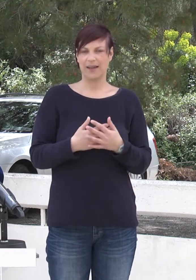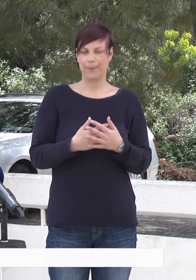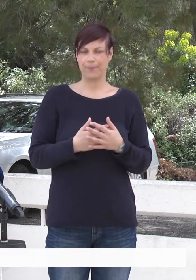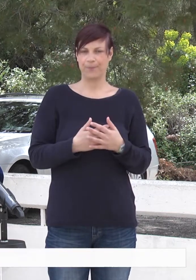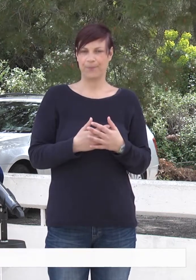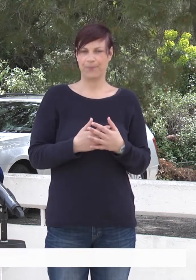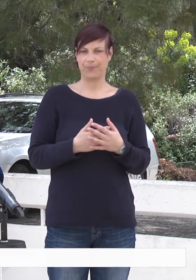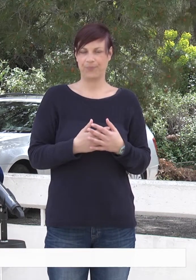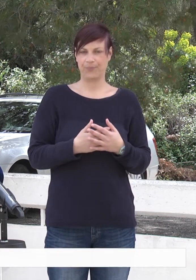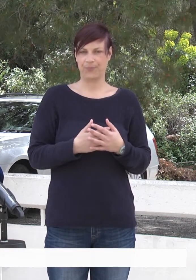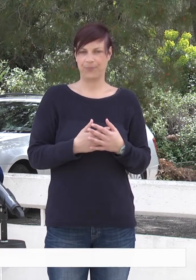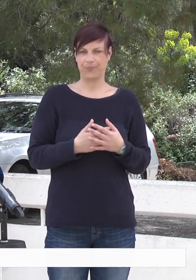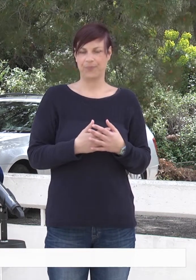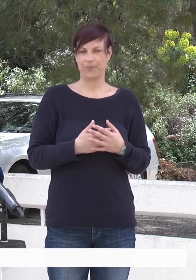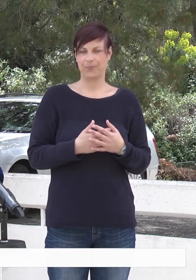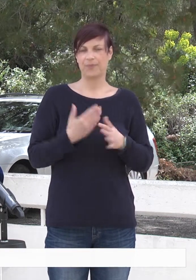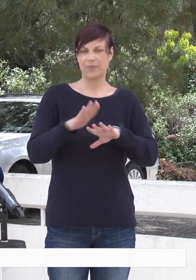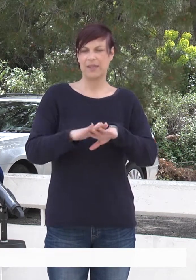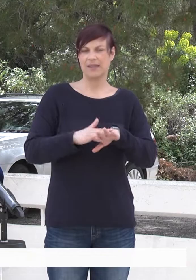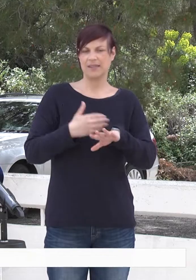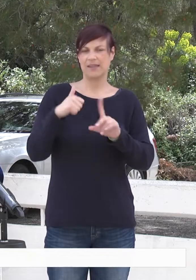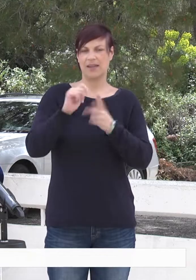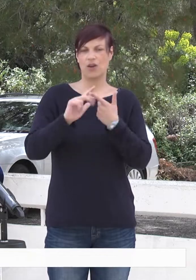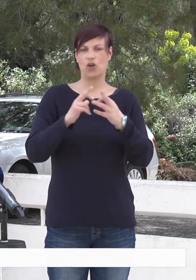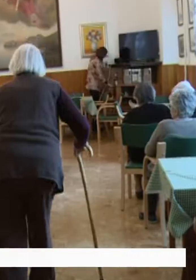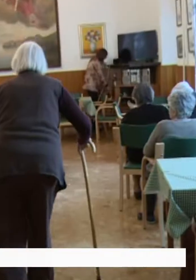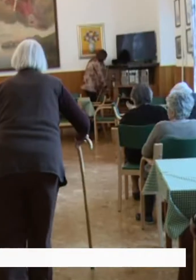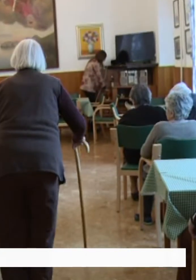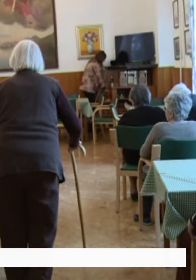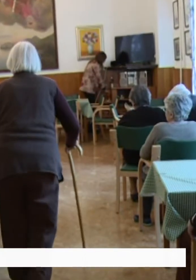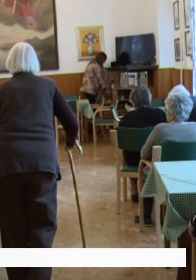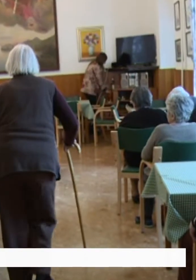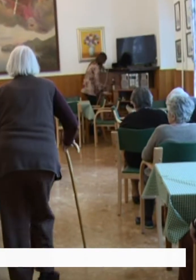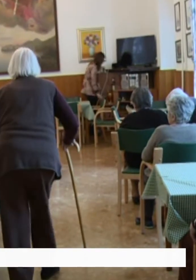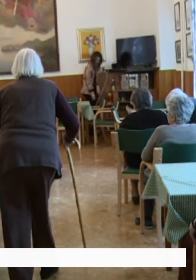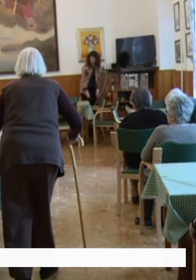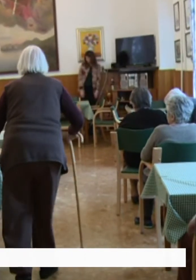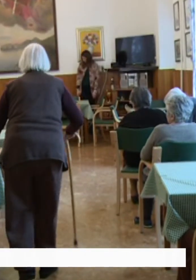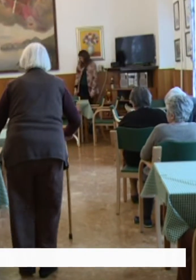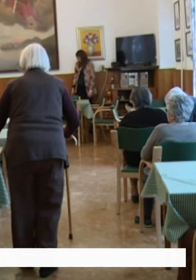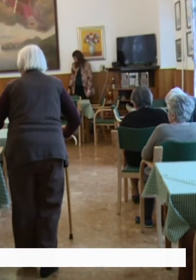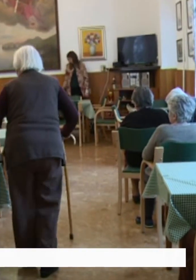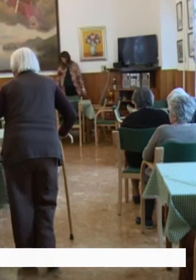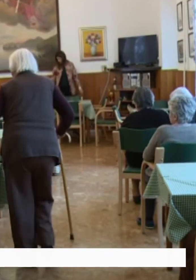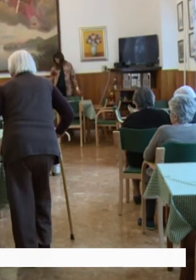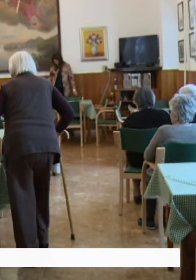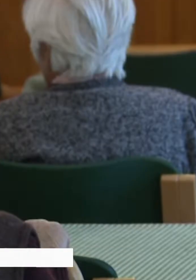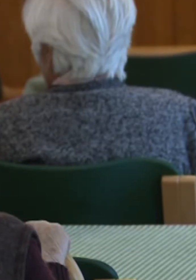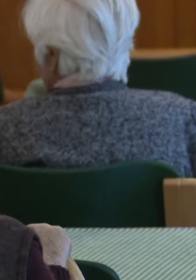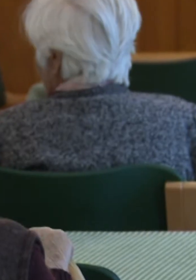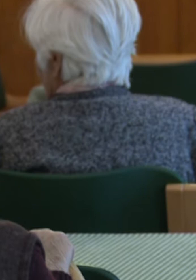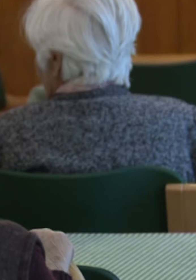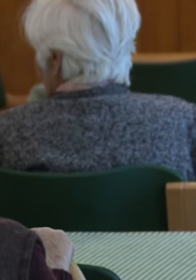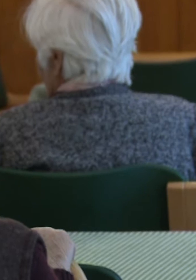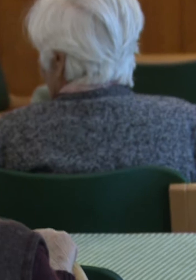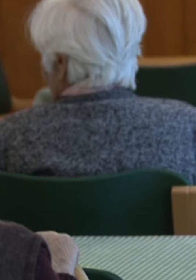Župan Nikola Dobroslavić je najprije izrazio sućut obitelji preminulog pacijenta iz doma za starije u Pločama. Ulaskom virusa u domove za starije